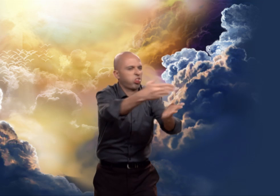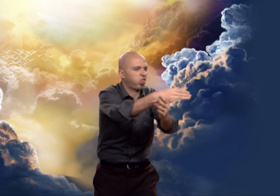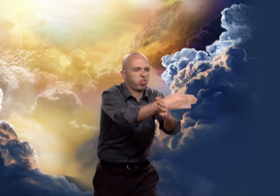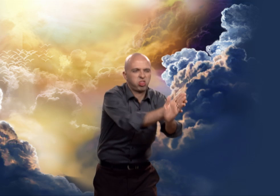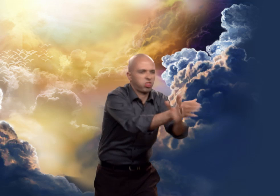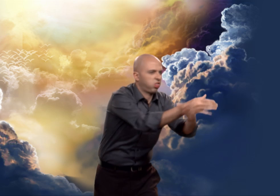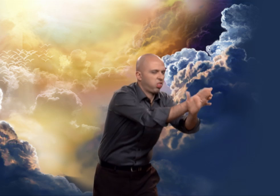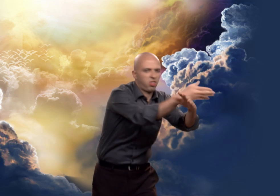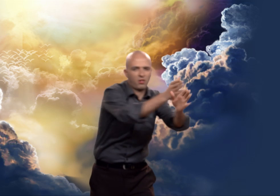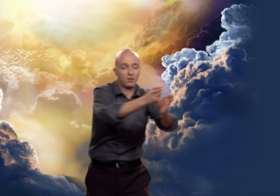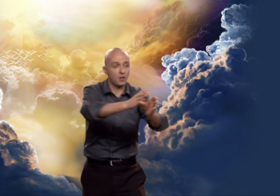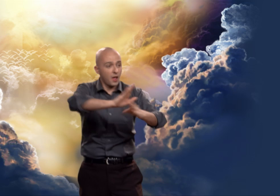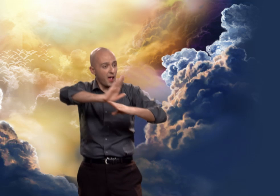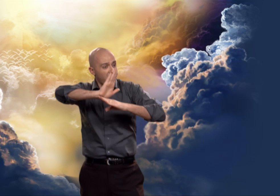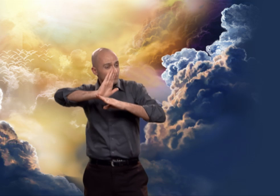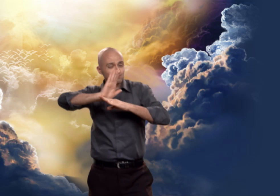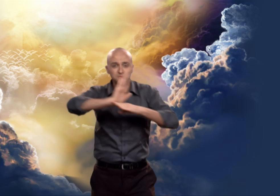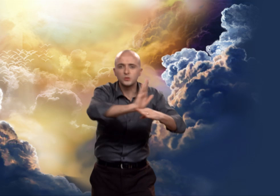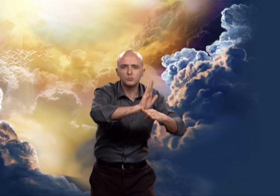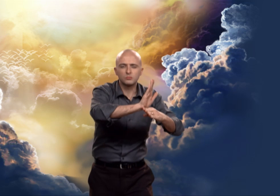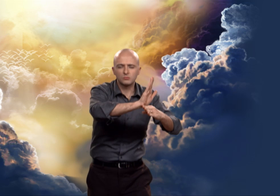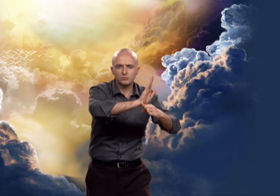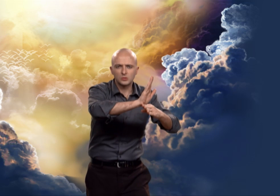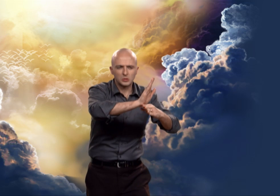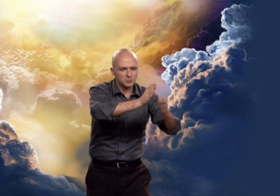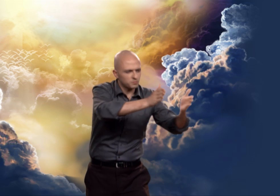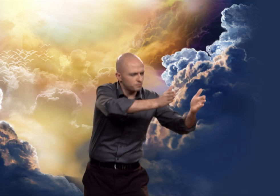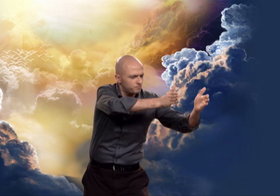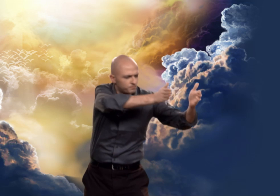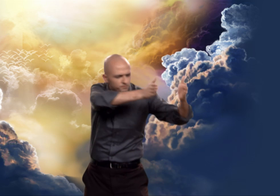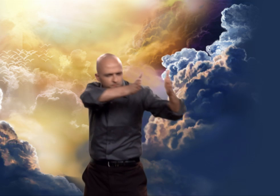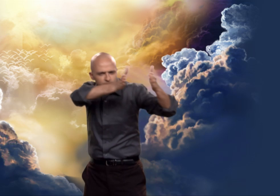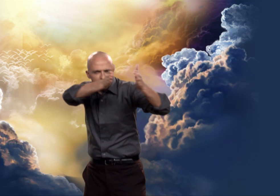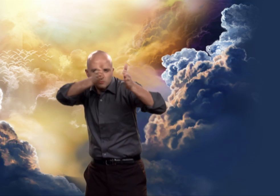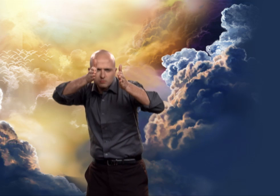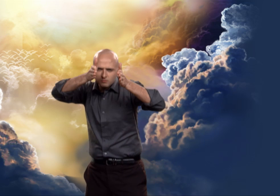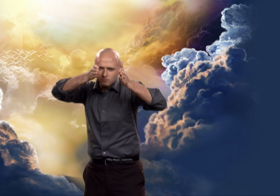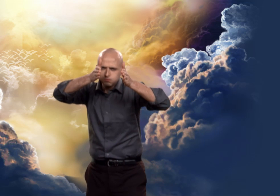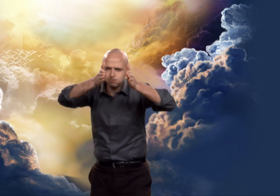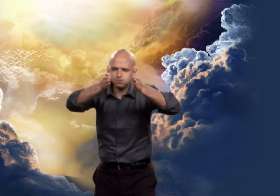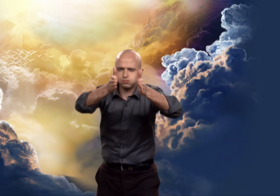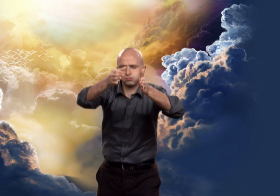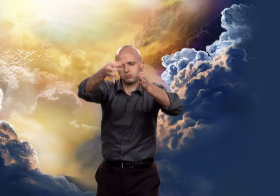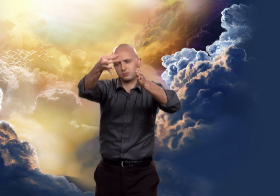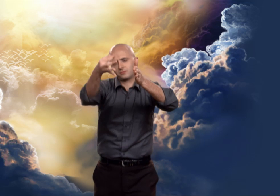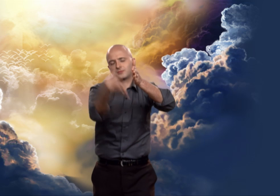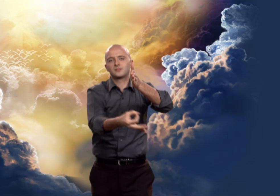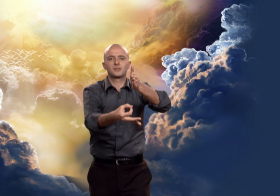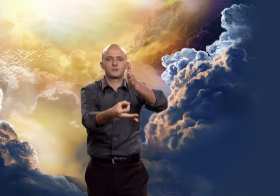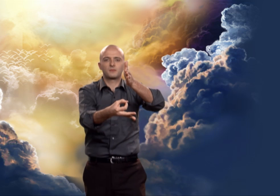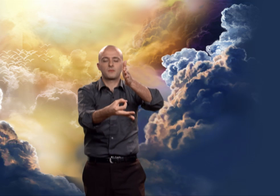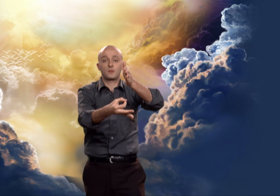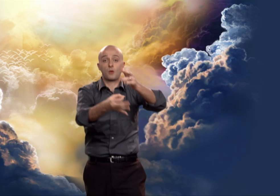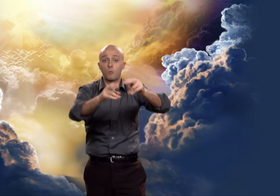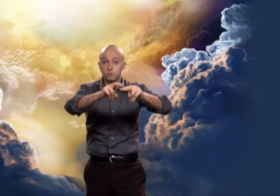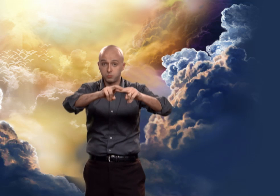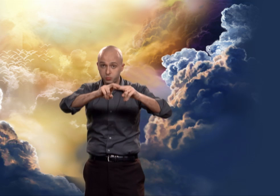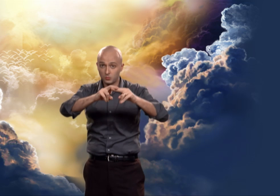é. Deus deu aos seres humanos a segura palavra da profecia. Os anjos e o próprio